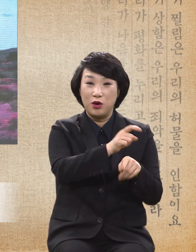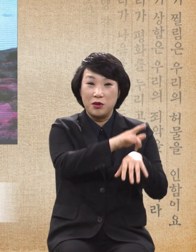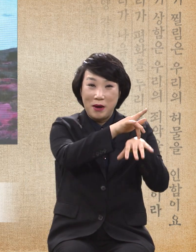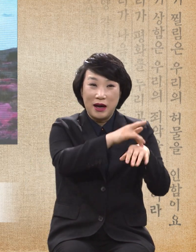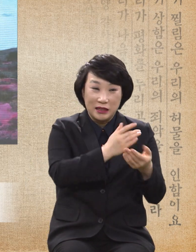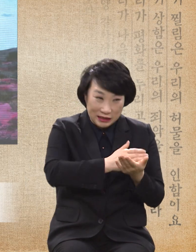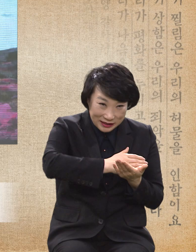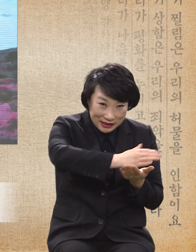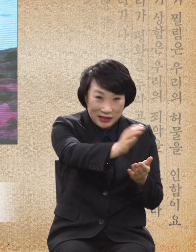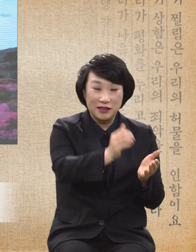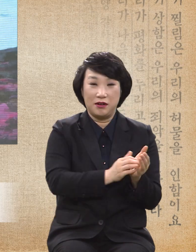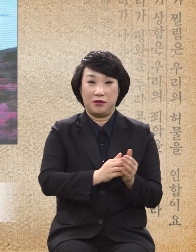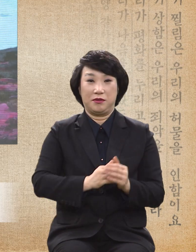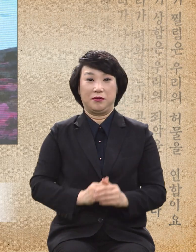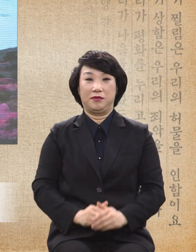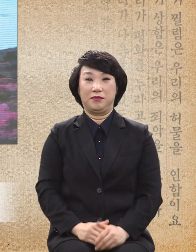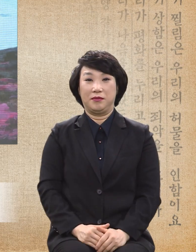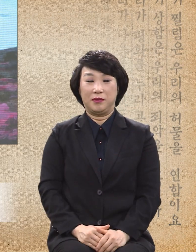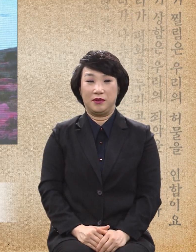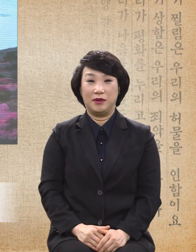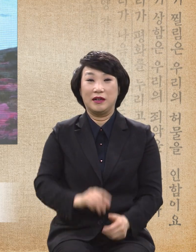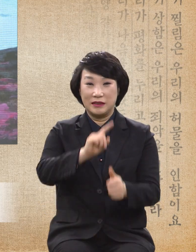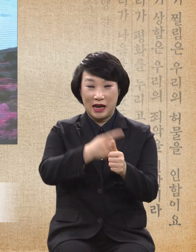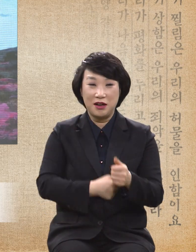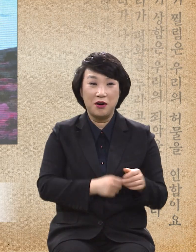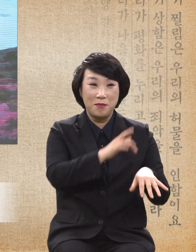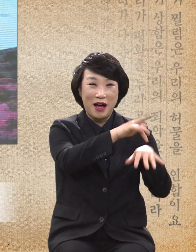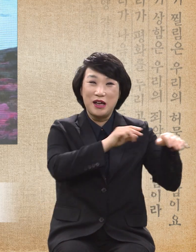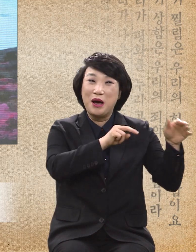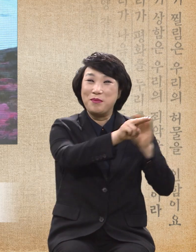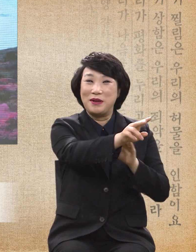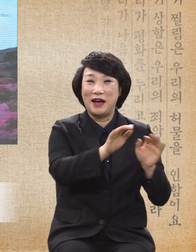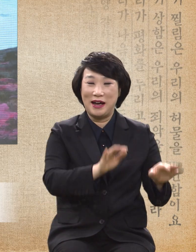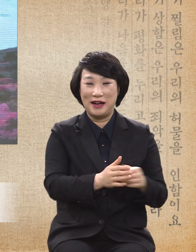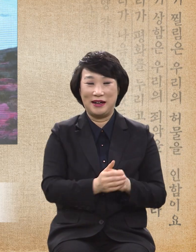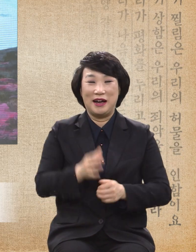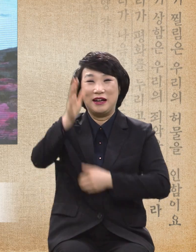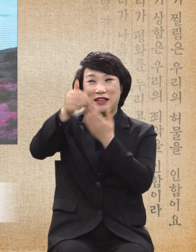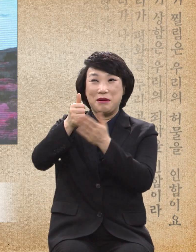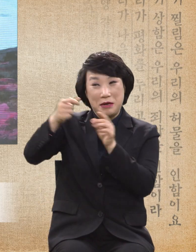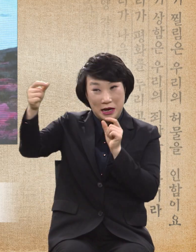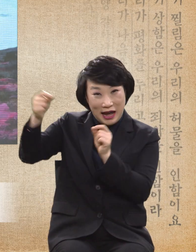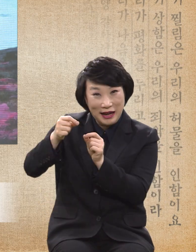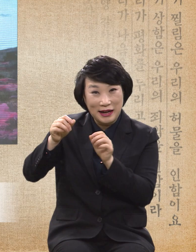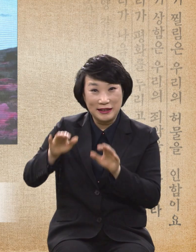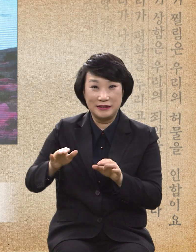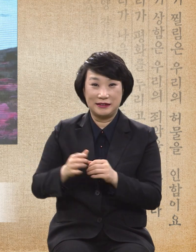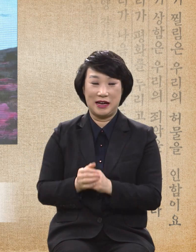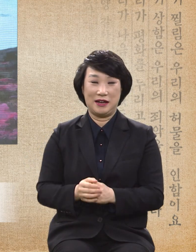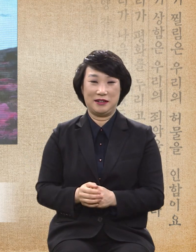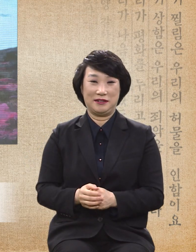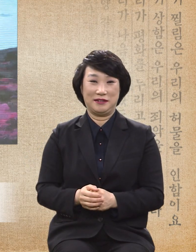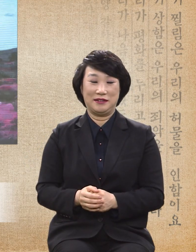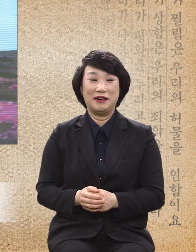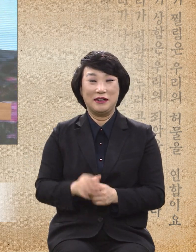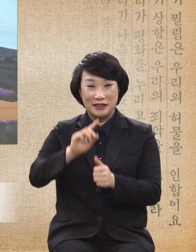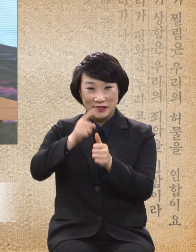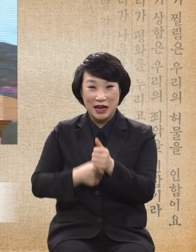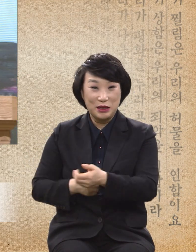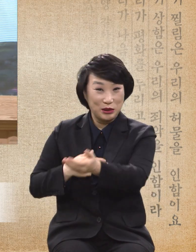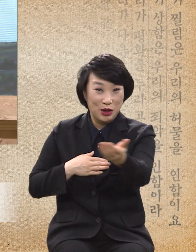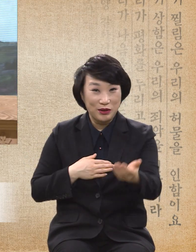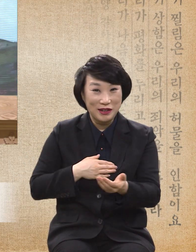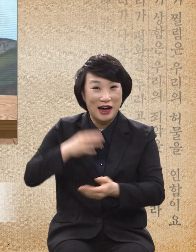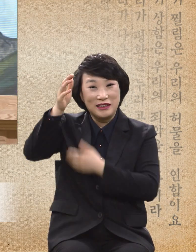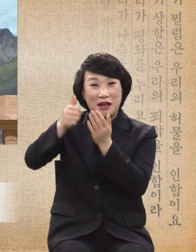마귀를 대적하라. 그리하면 피하리라. 하나님을 가까이 하라. 그리하면